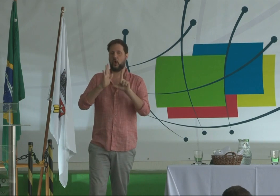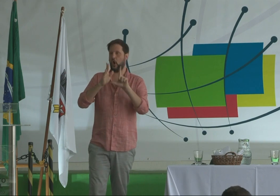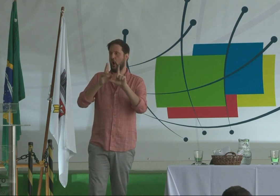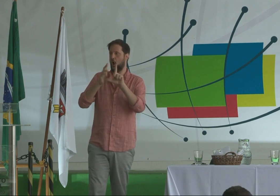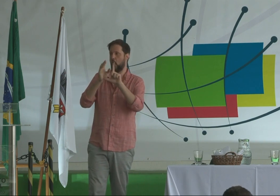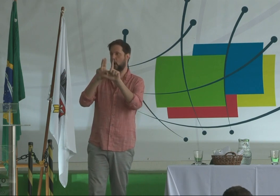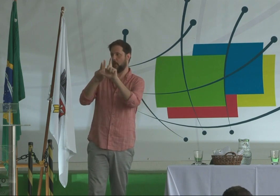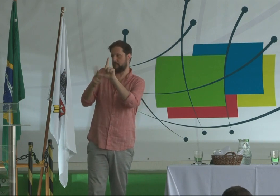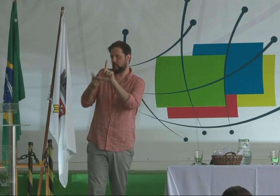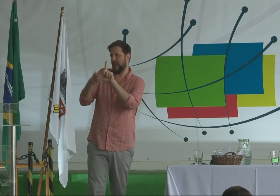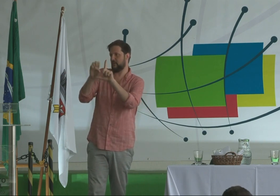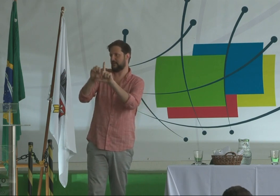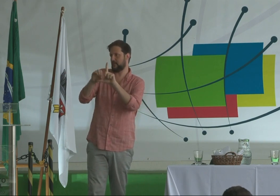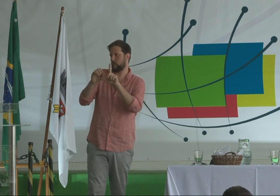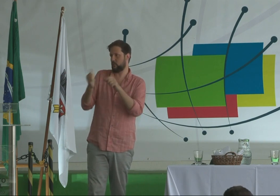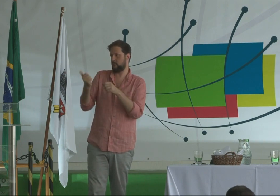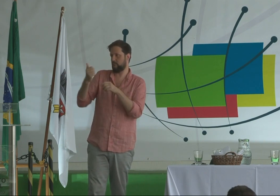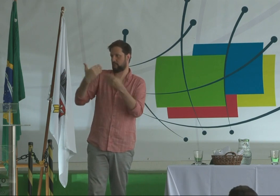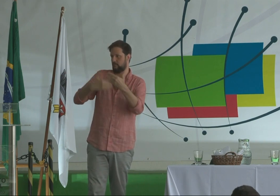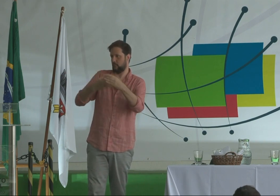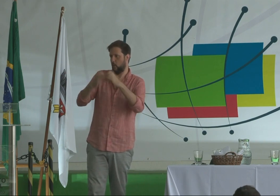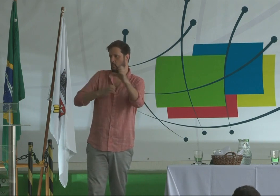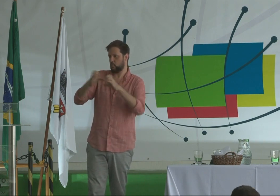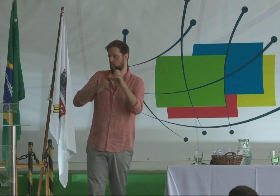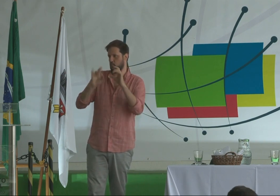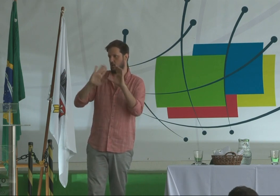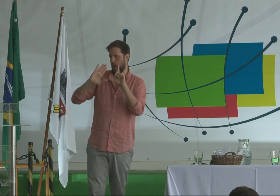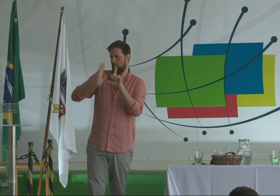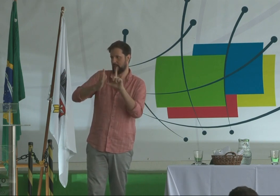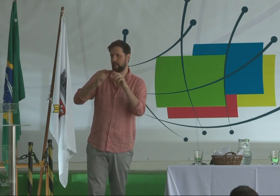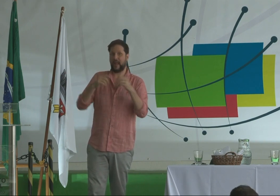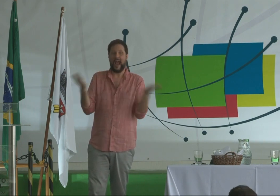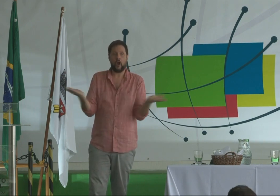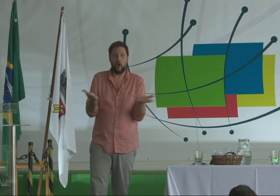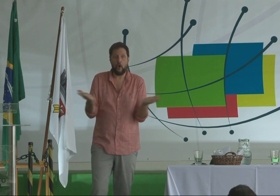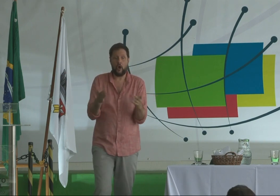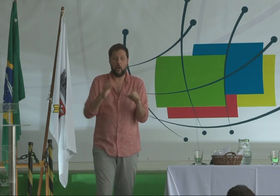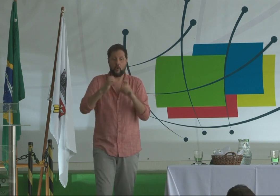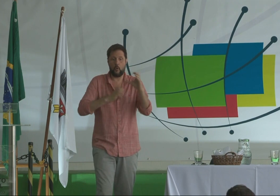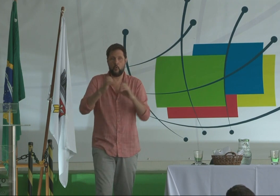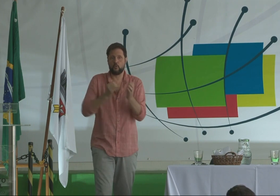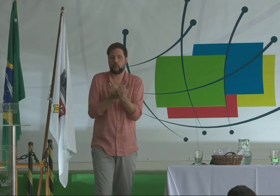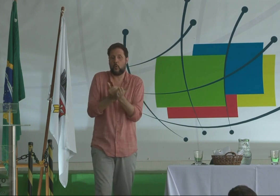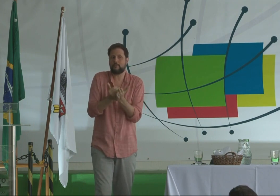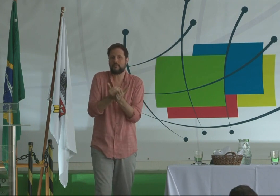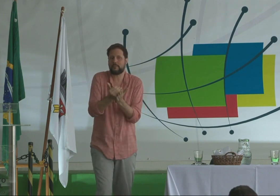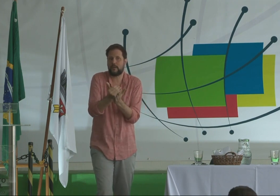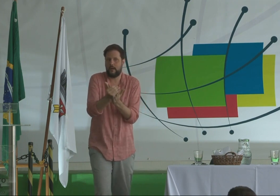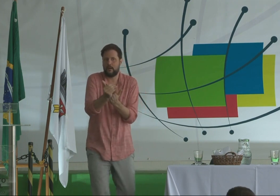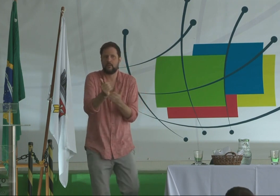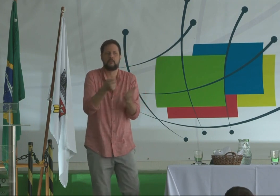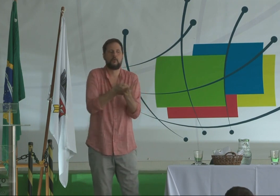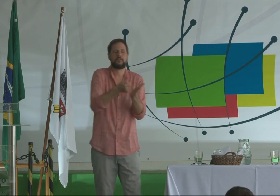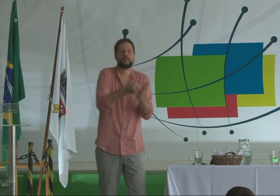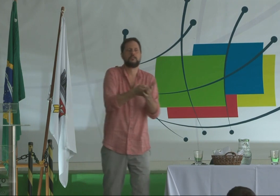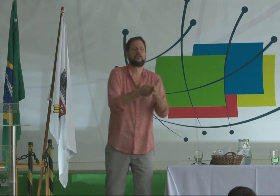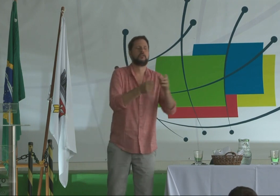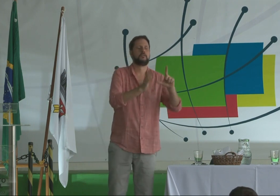qualificar. E hoje, já venceu os dez anos, hoje só aceita Letras Livras. Então, os concursos, hoje, iniciaram a